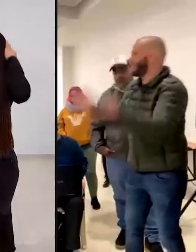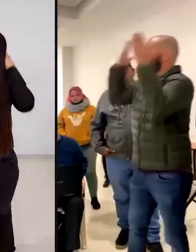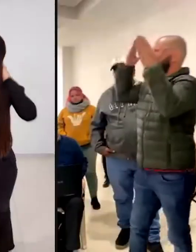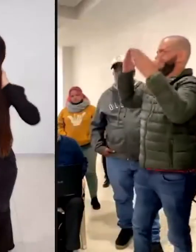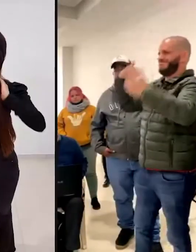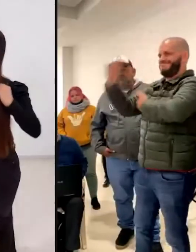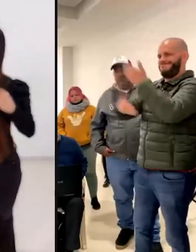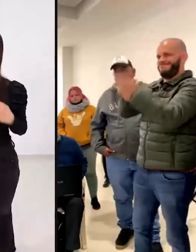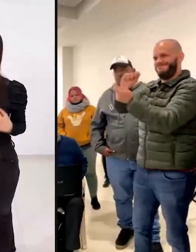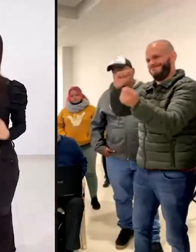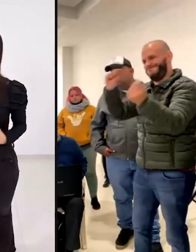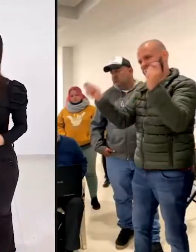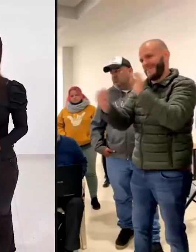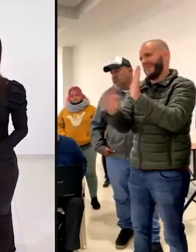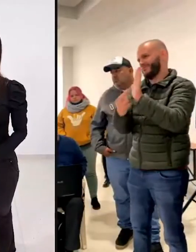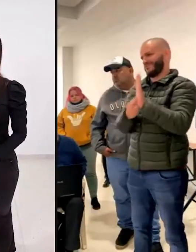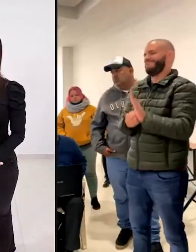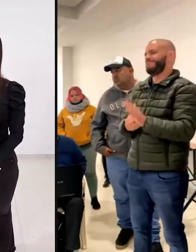y